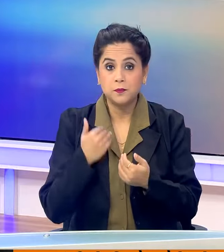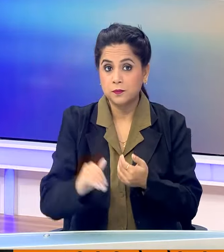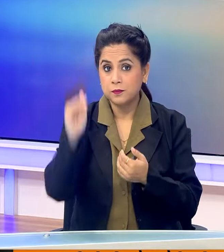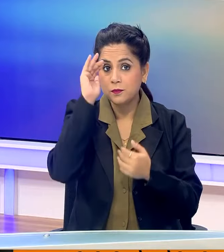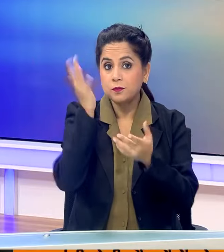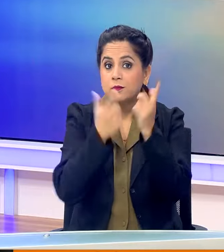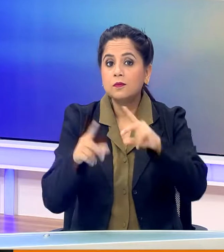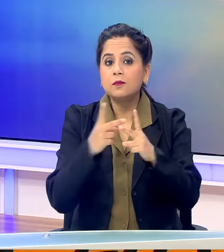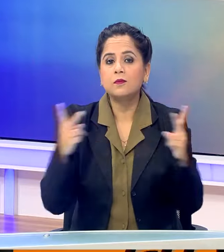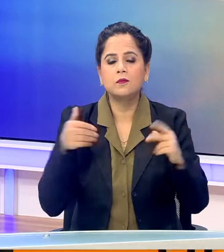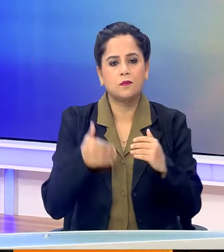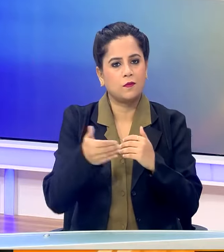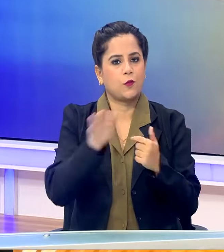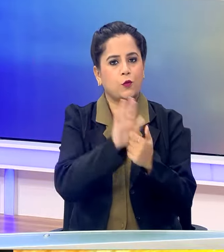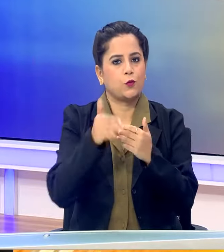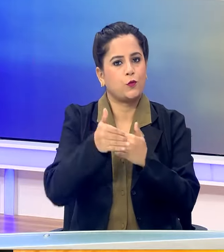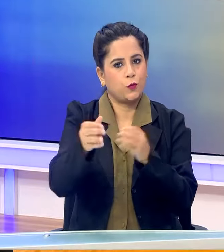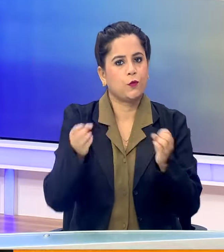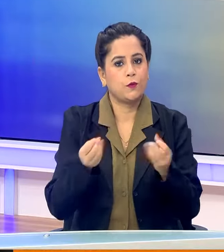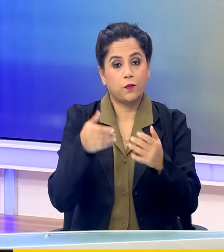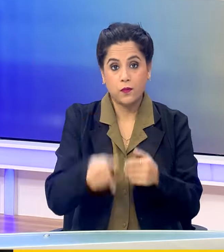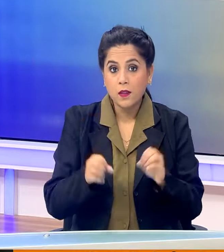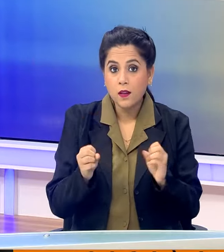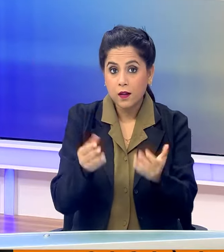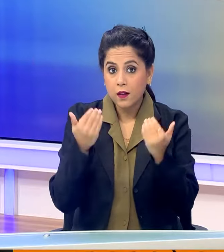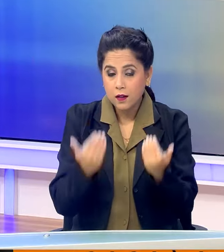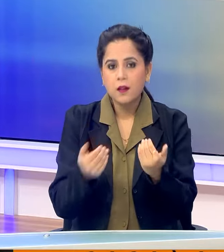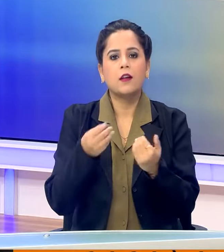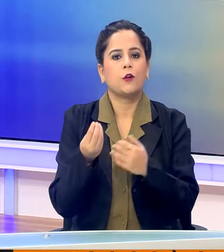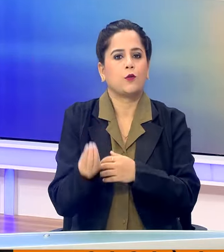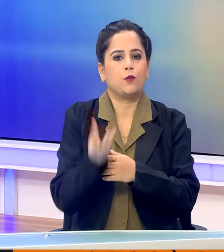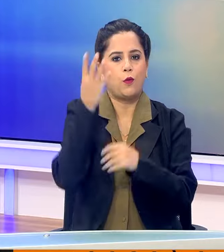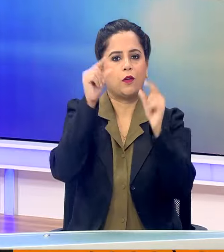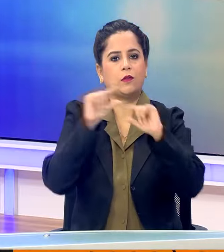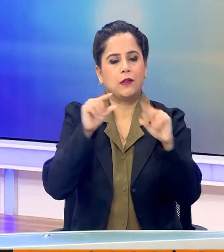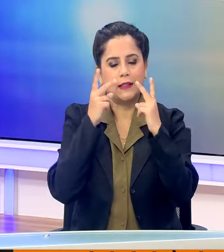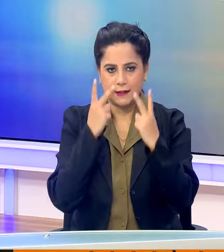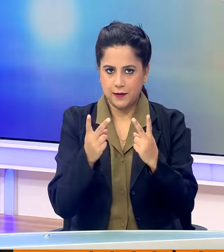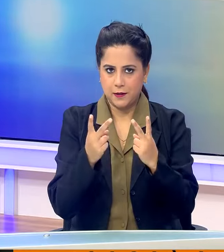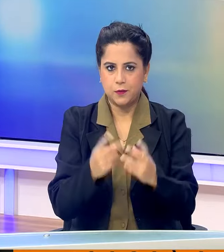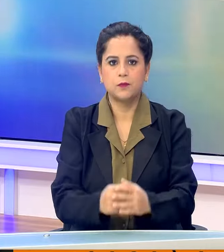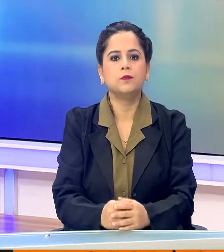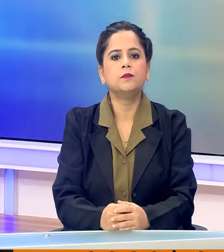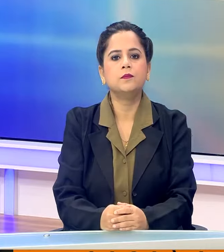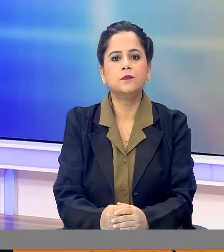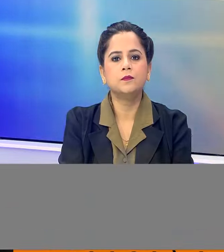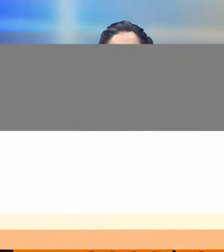सांकेतिक भाषा में खबरें प्रस्तुत करेंगे शुरुआत करते हैं सुबह की सुर्खियों के